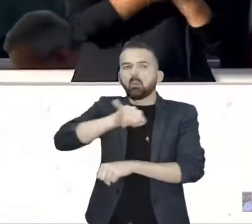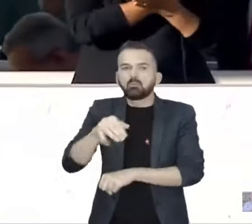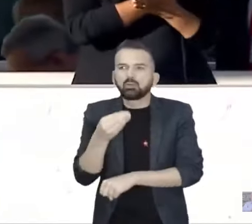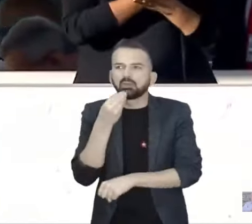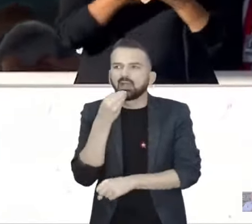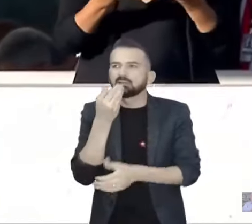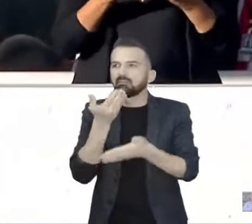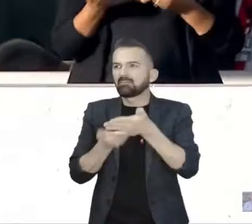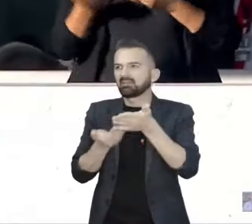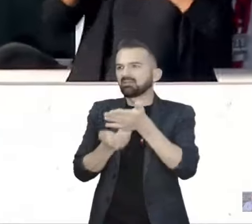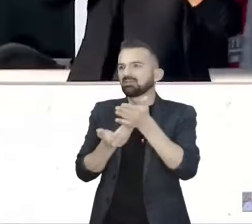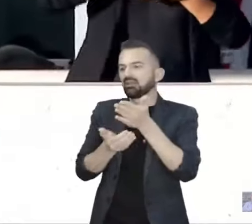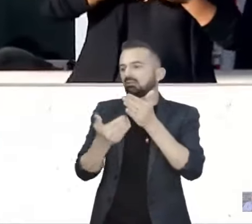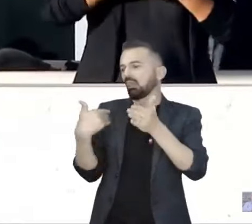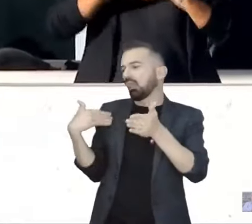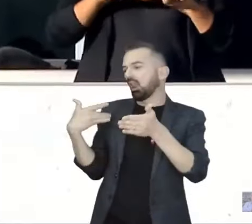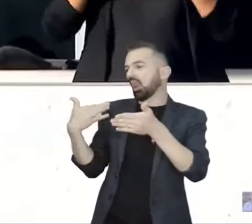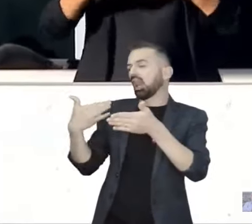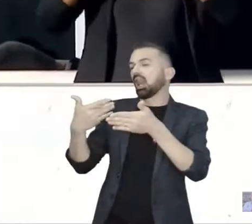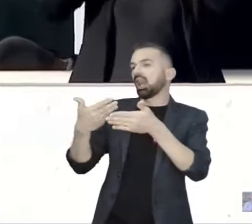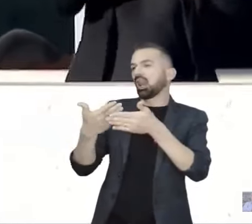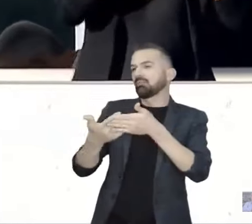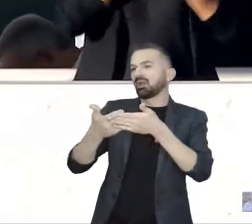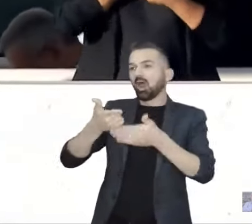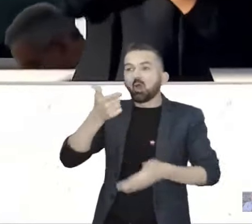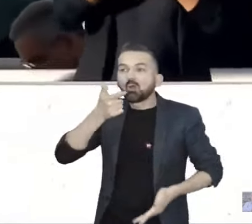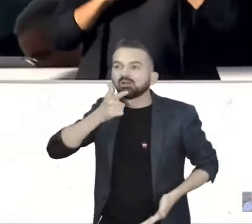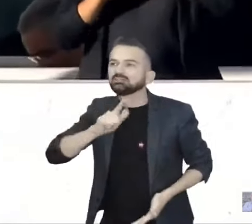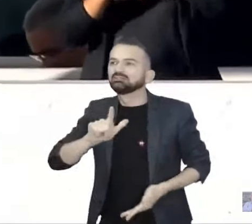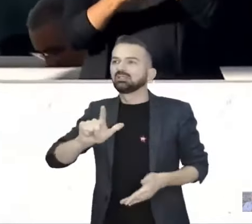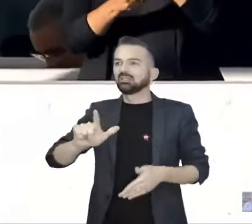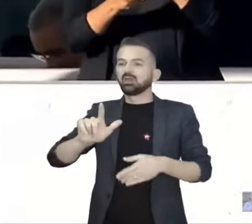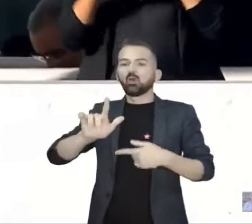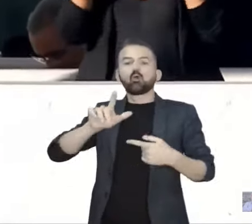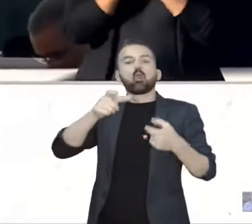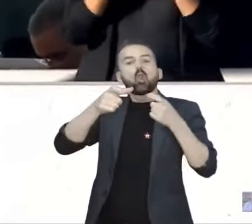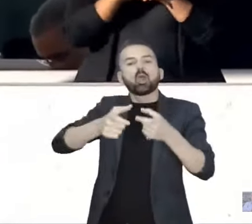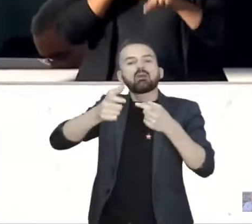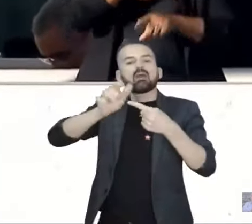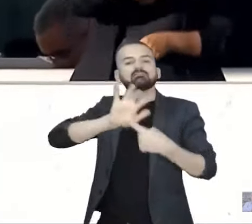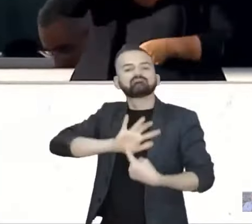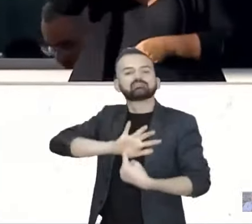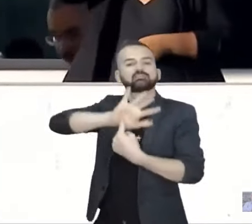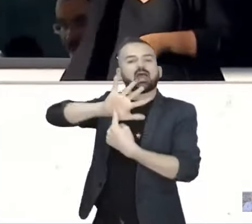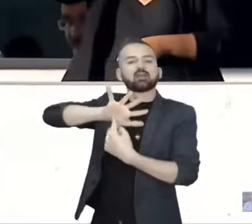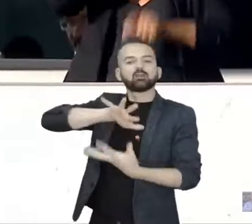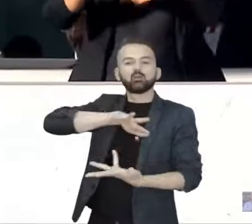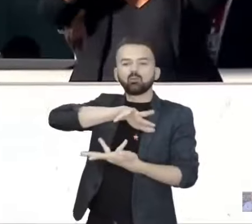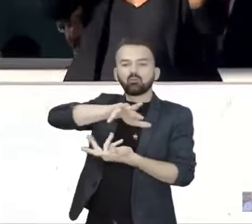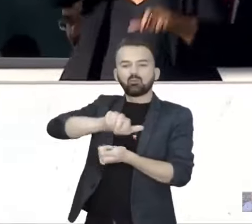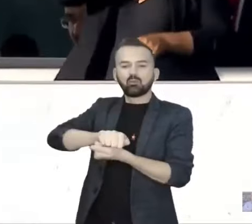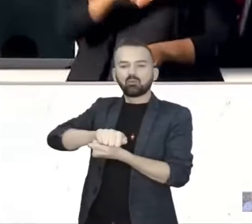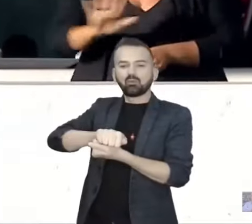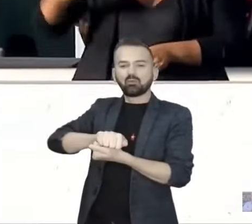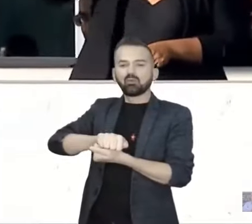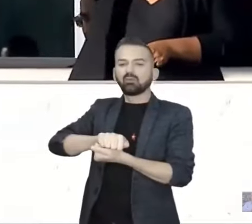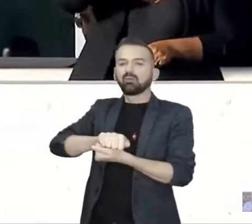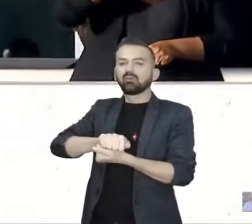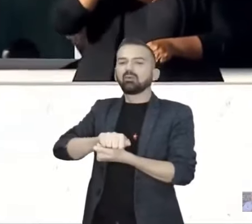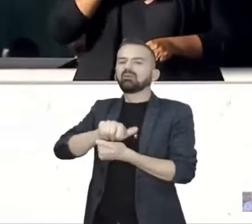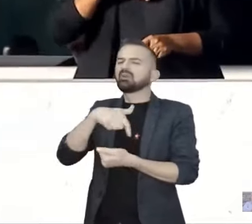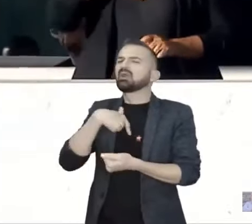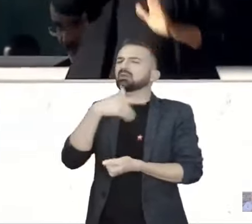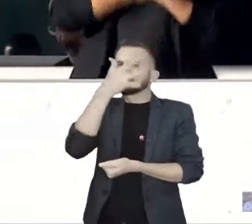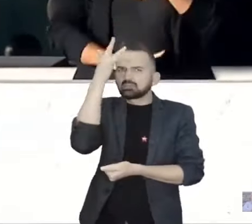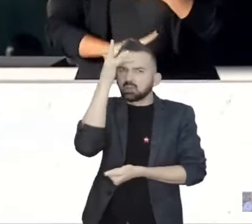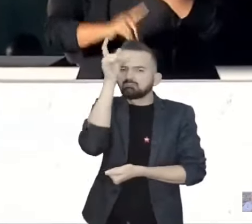anos, para reconquistar seu lugar de destaque no mundo e para que cada brasileiro e cada brasileira tenha o